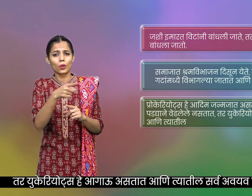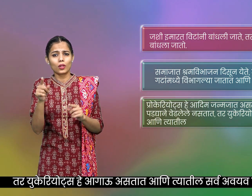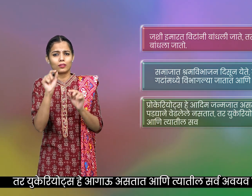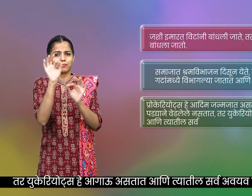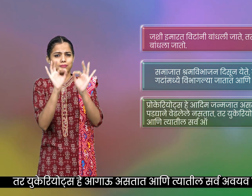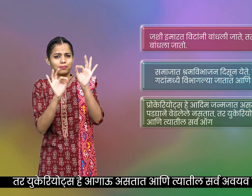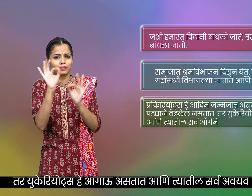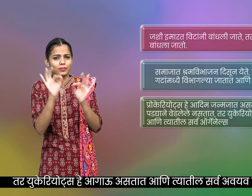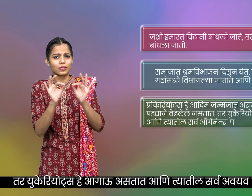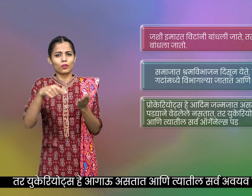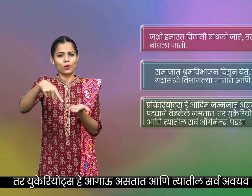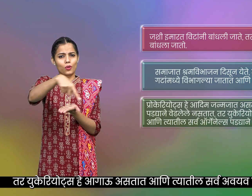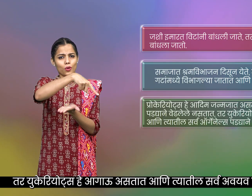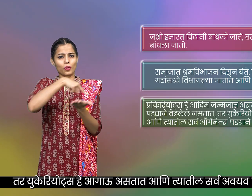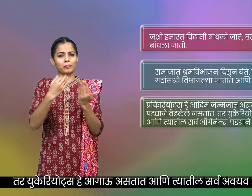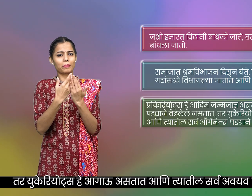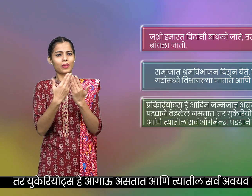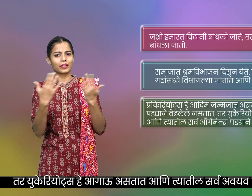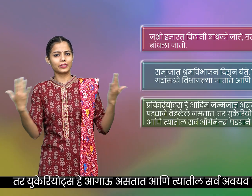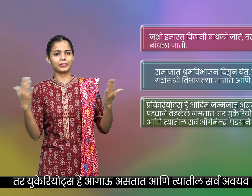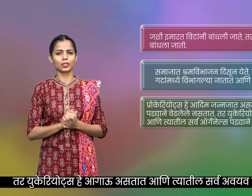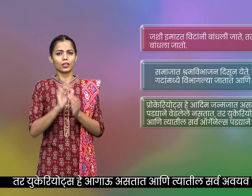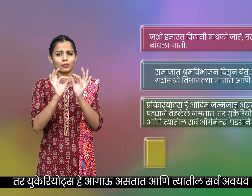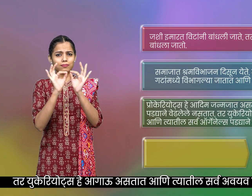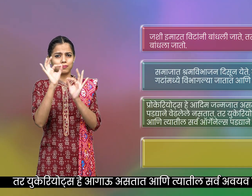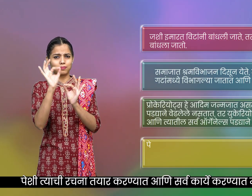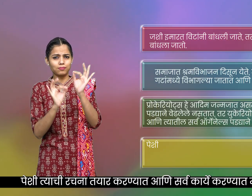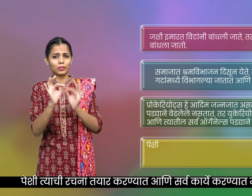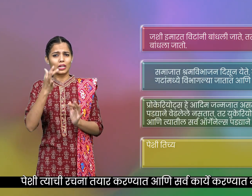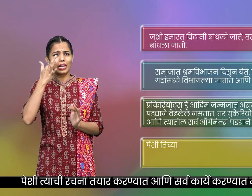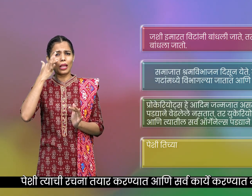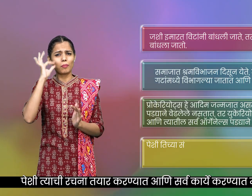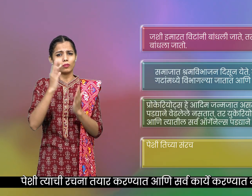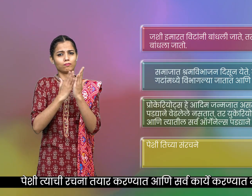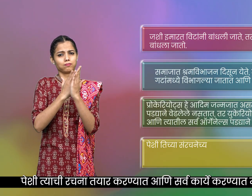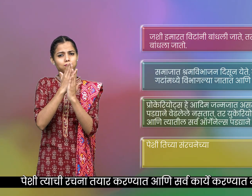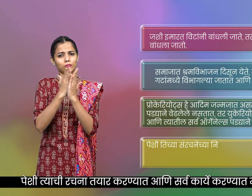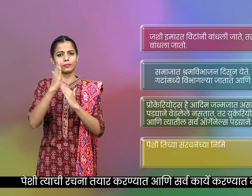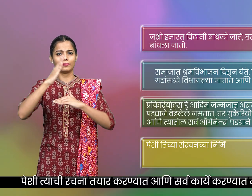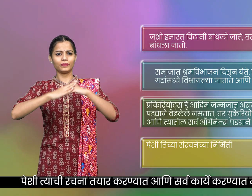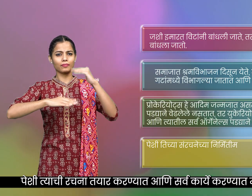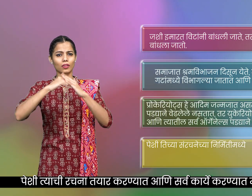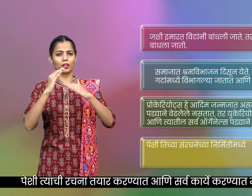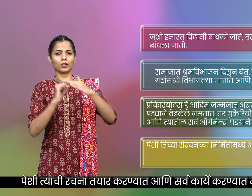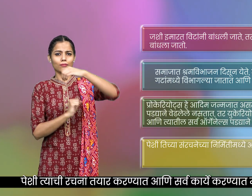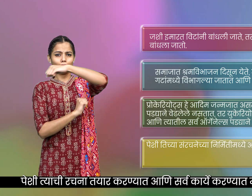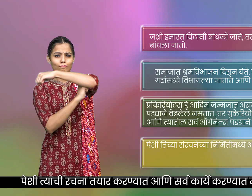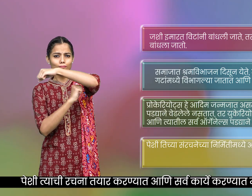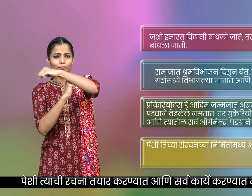वेढलेले असतात. चौथा, पेशी त्यांची रचना तयार करण्यात आणि सर्व